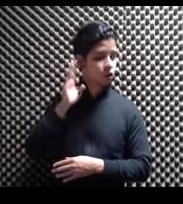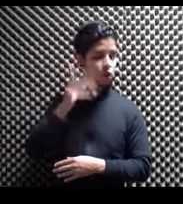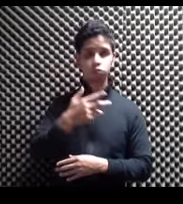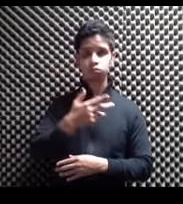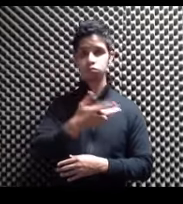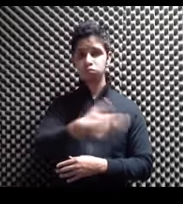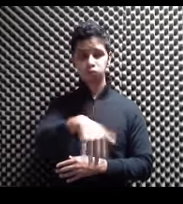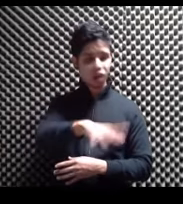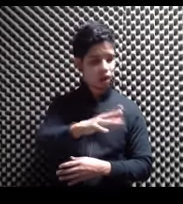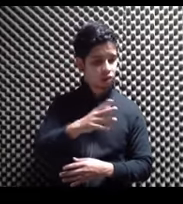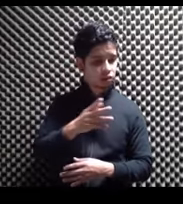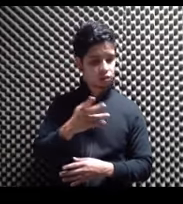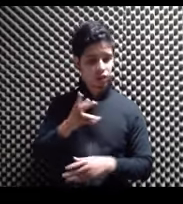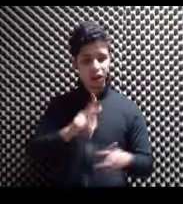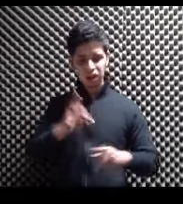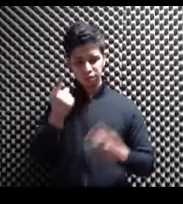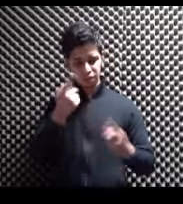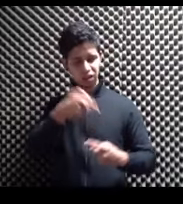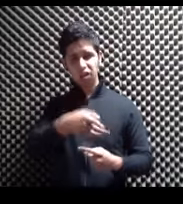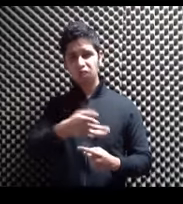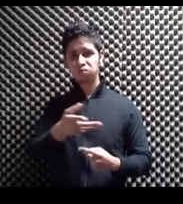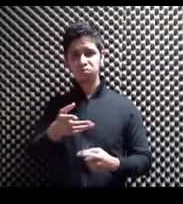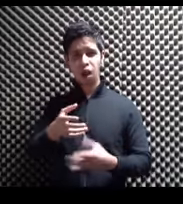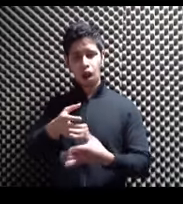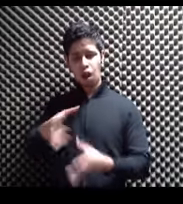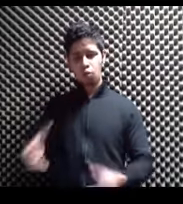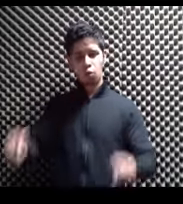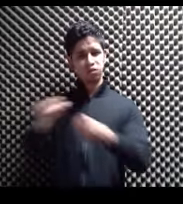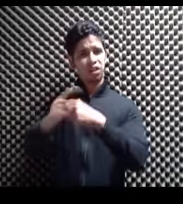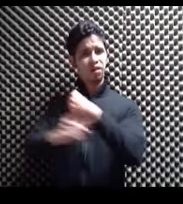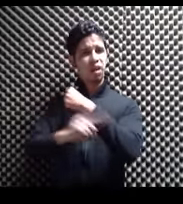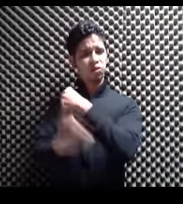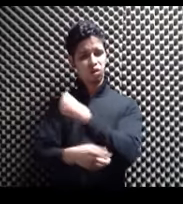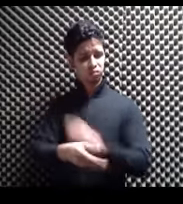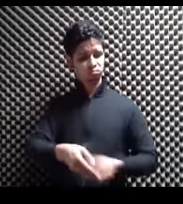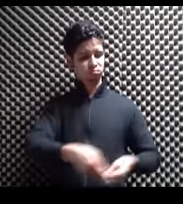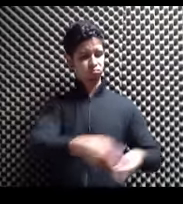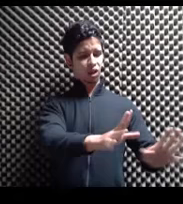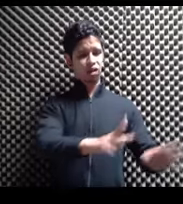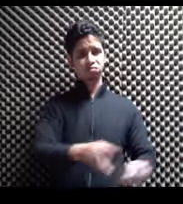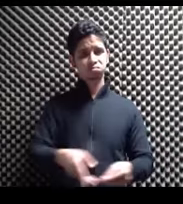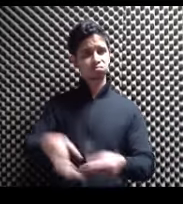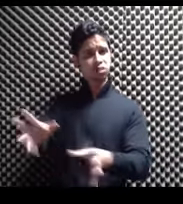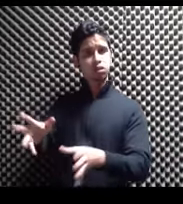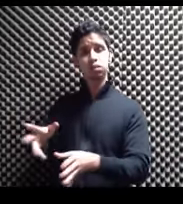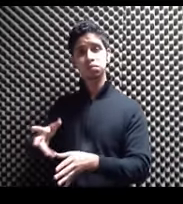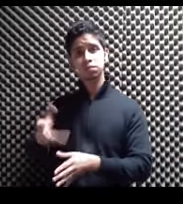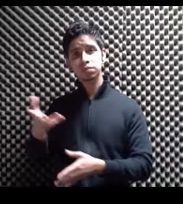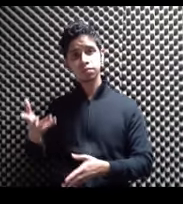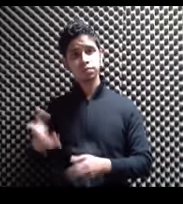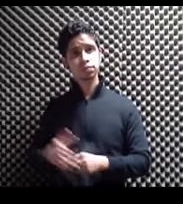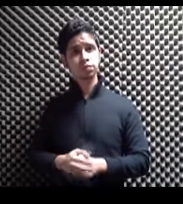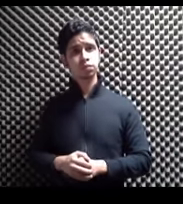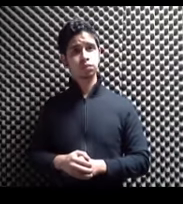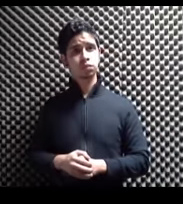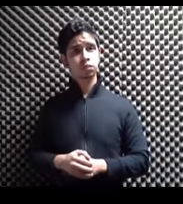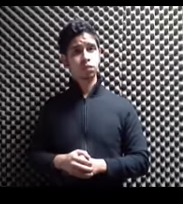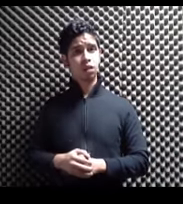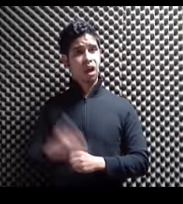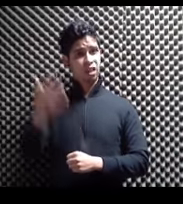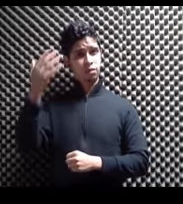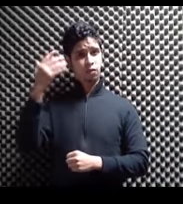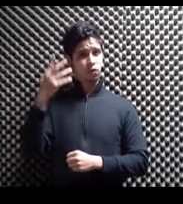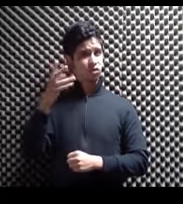paquete de basura, lo tiran. Un juguetito. Hace poco... Fueron 7 que